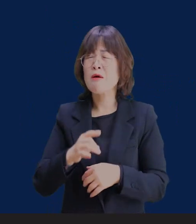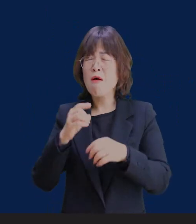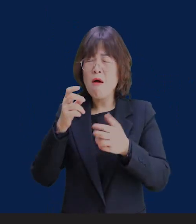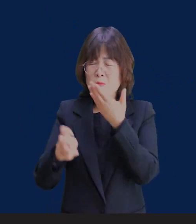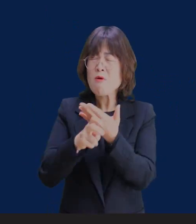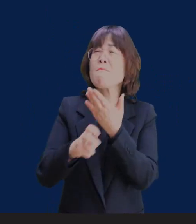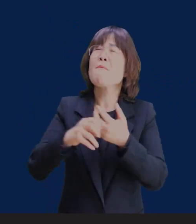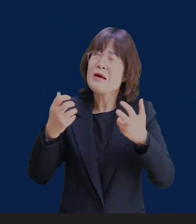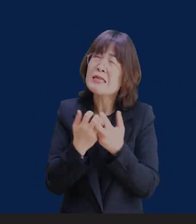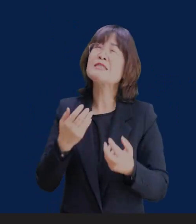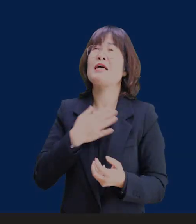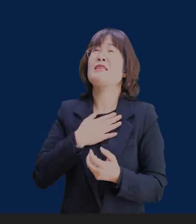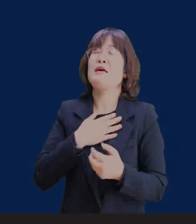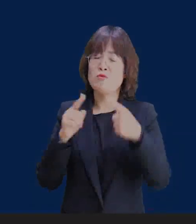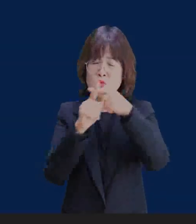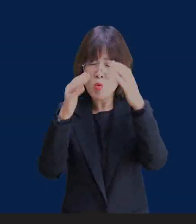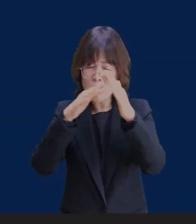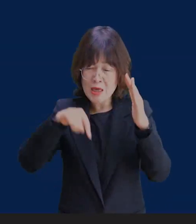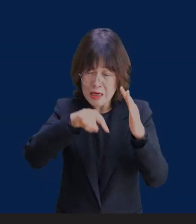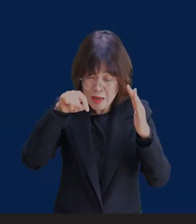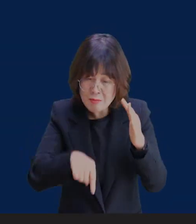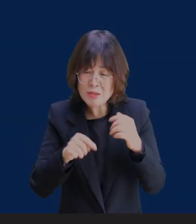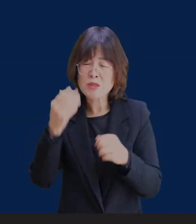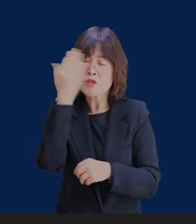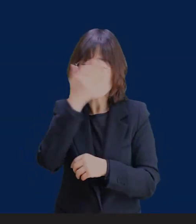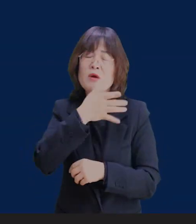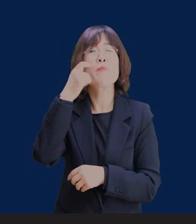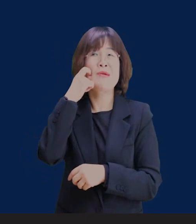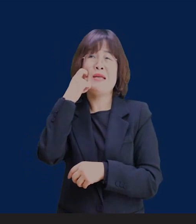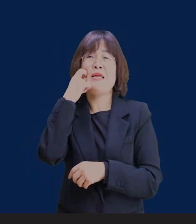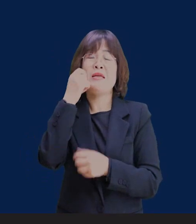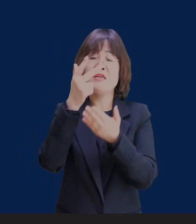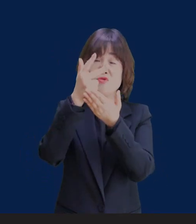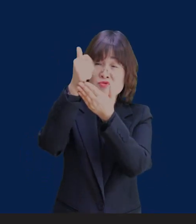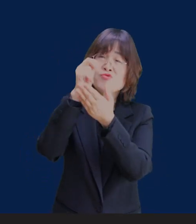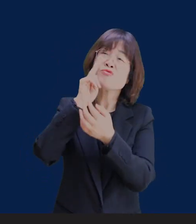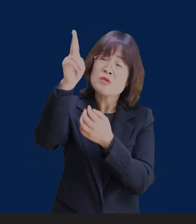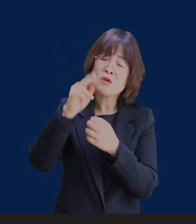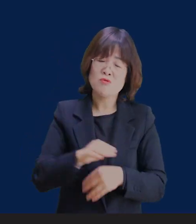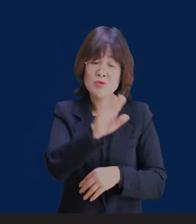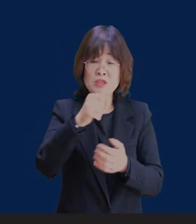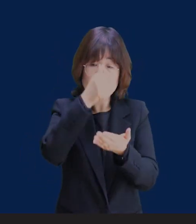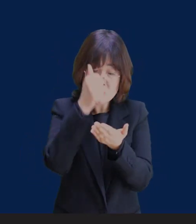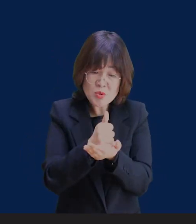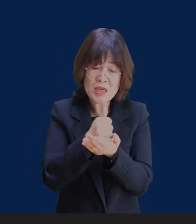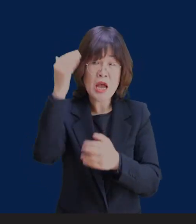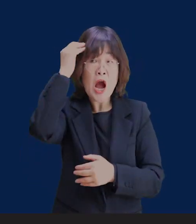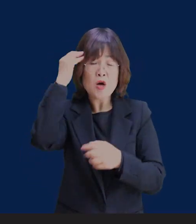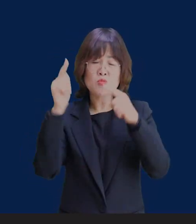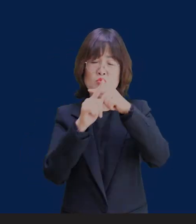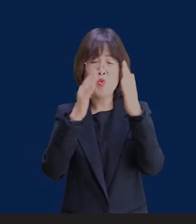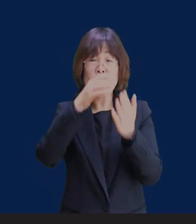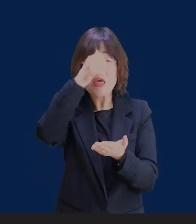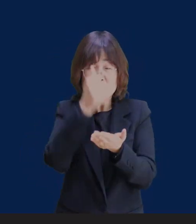못했습니다. 교회가 불법을 자행했습니다. 교회가 주님 앞에 정결하지 못했습니다. 이 시간 우리들의